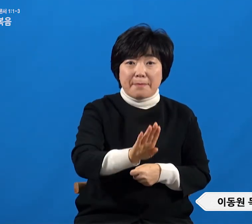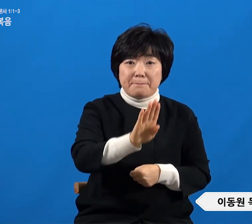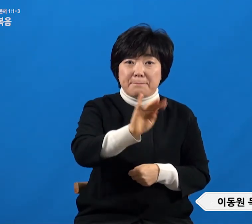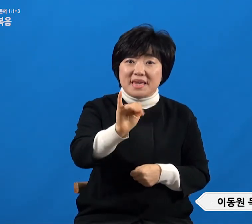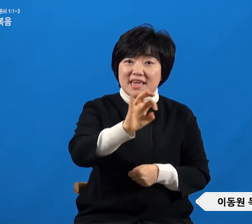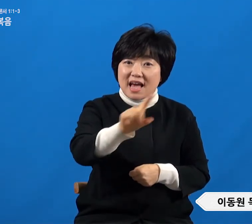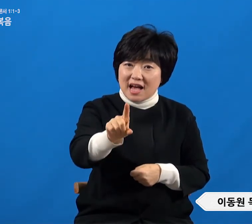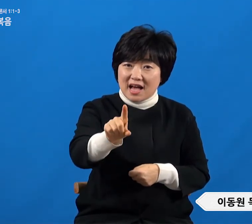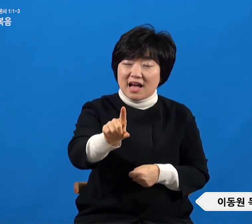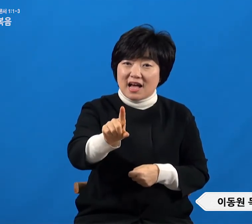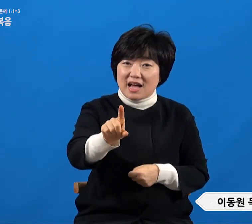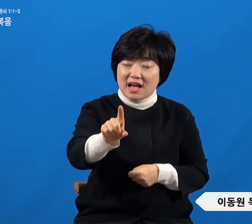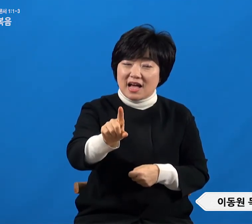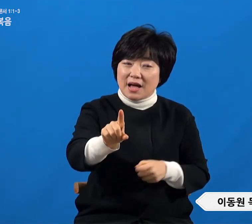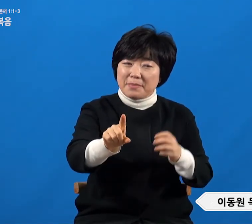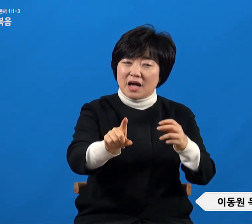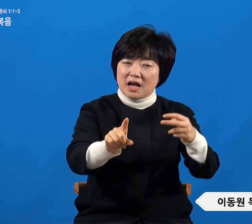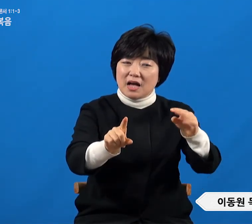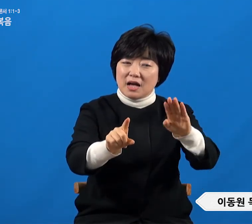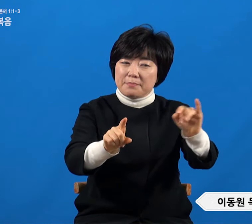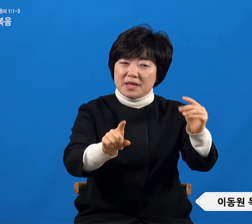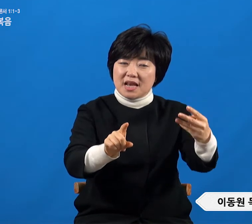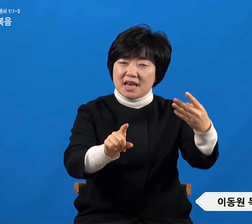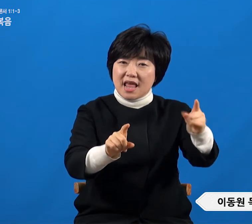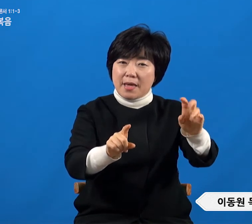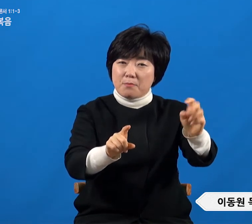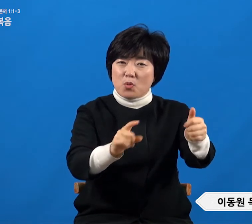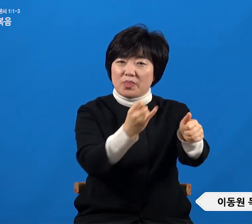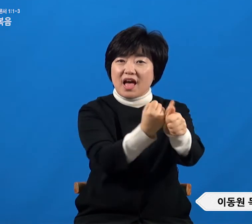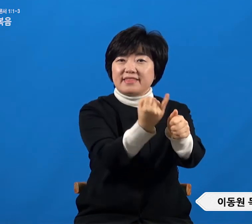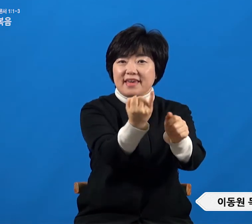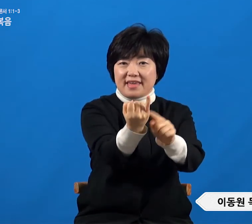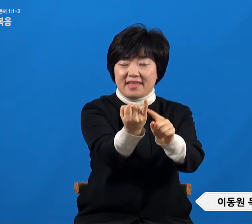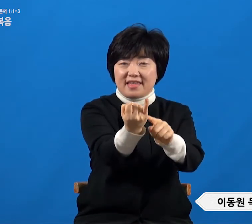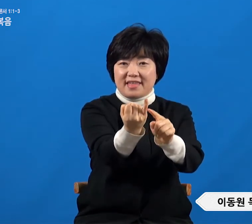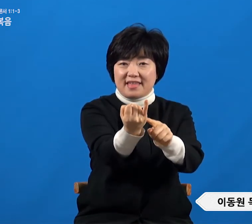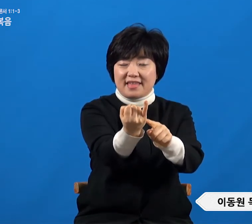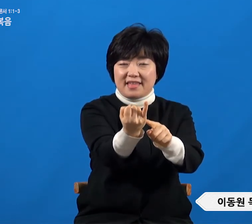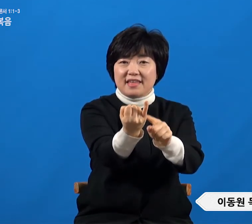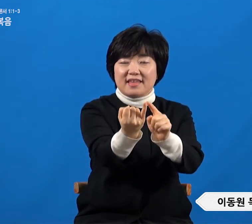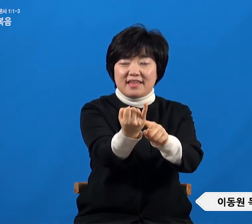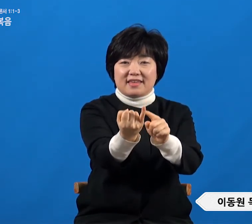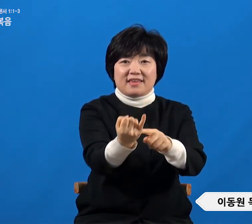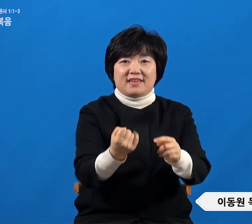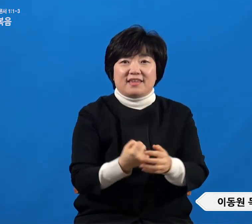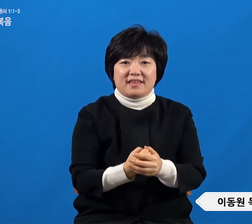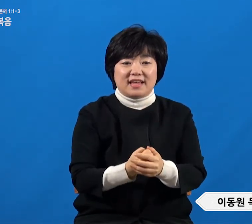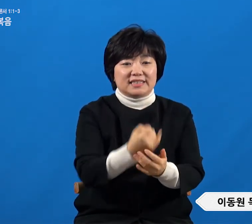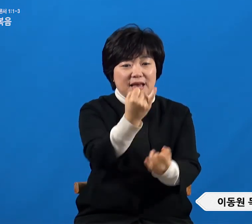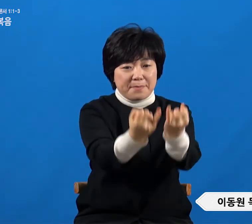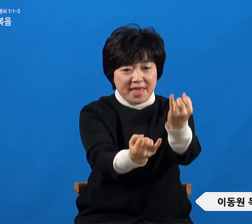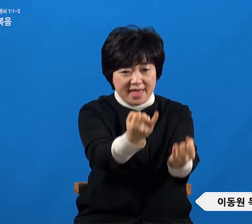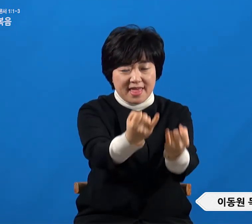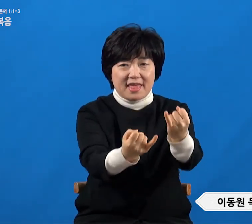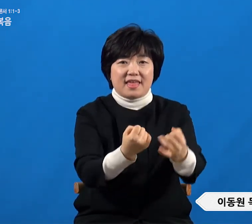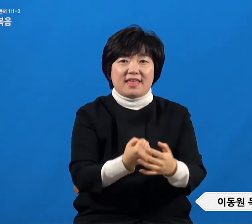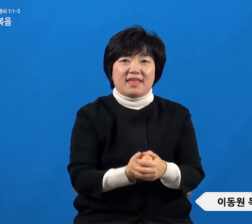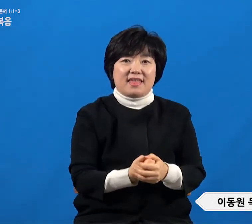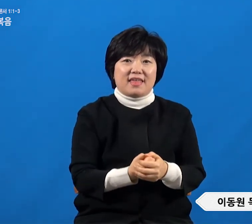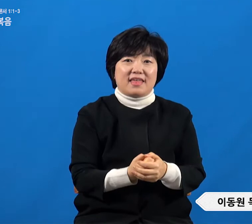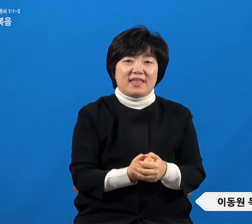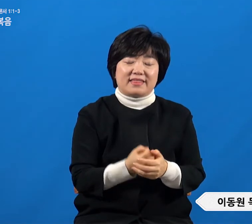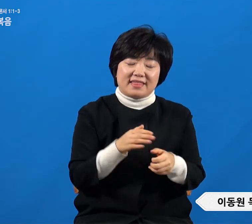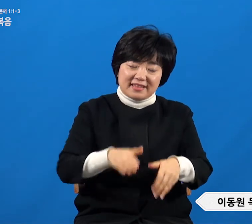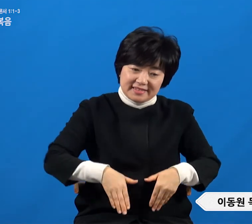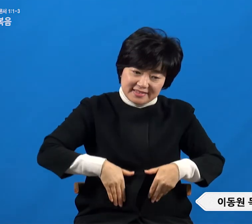아삐아는 아마도 빌레몬의 아내였을 것입니다. 와이프였을 것입니다. 바울은 그녀를 가리켜서 자매 아삐아,